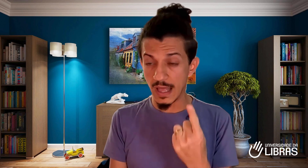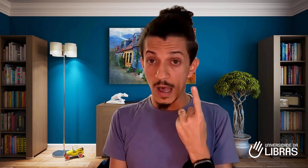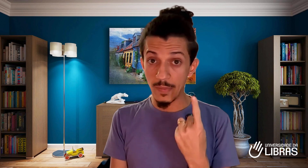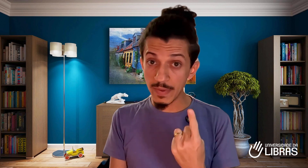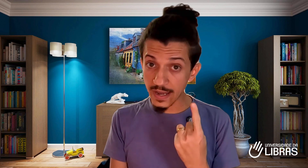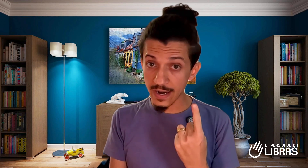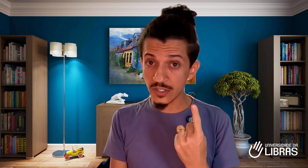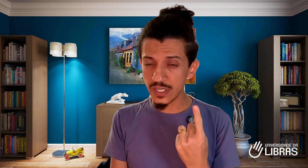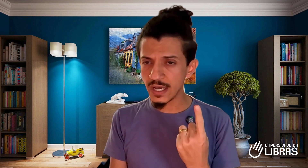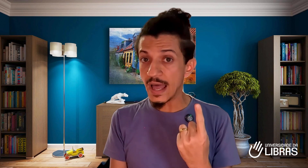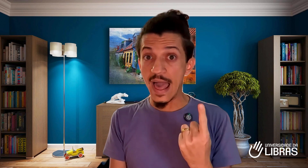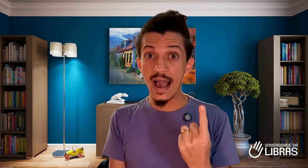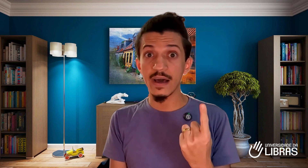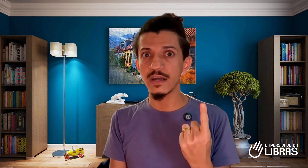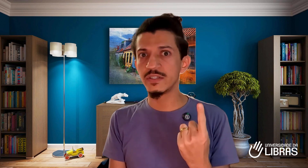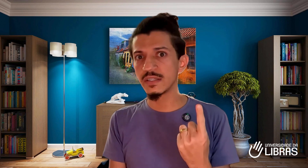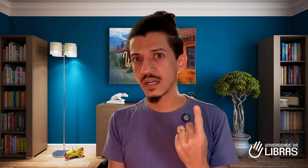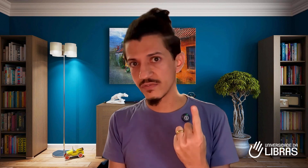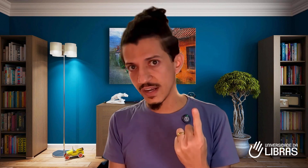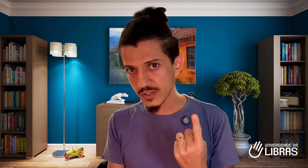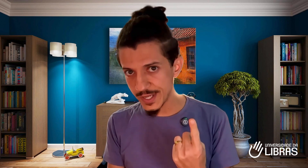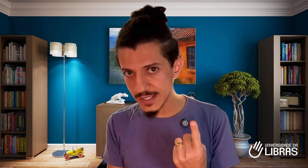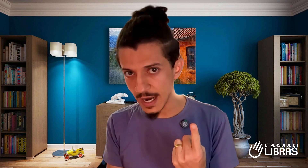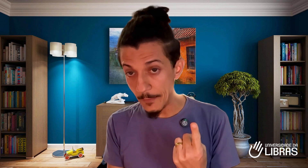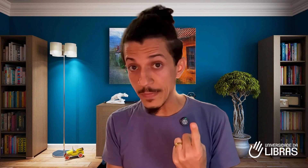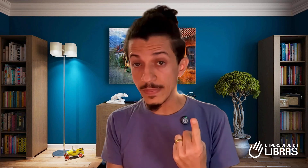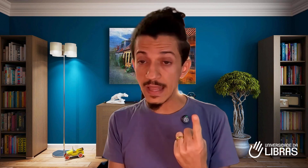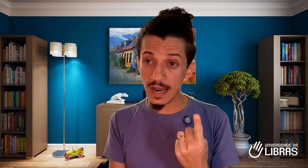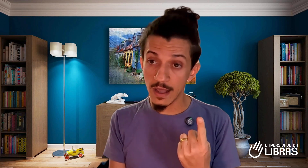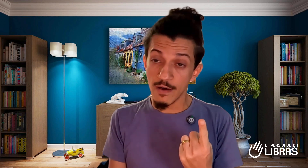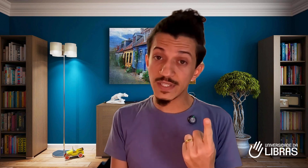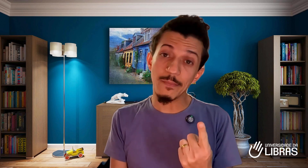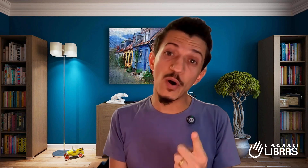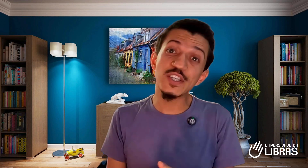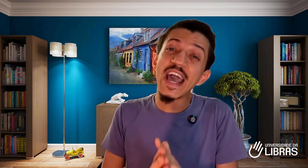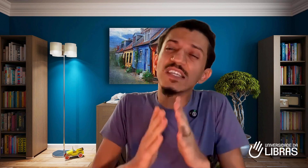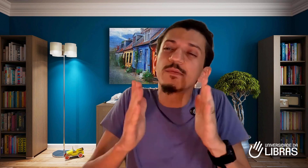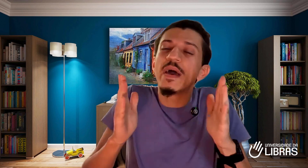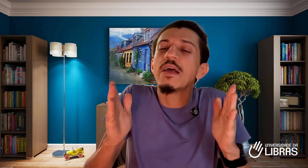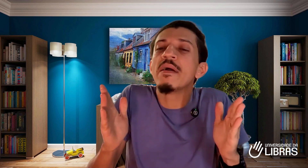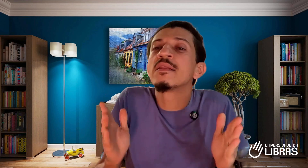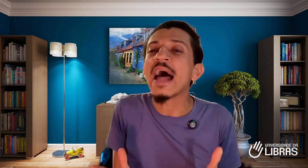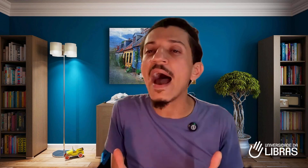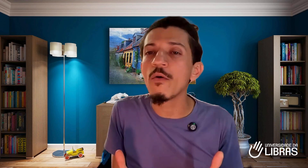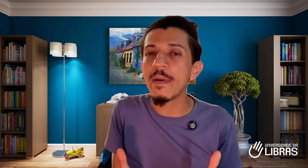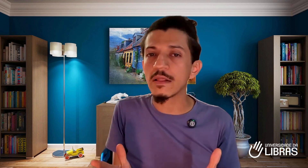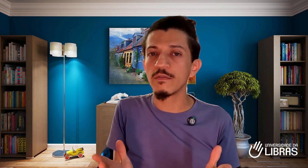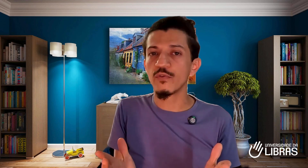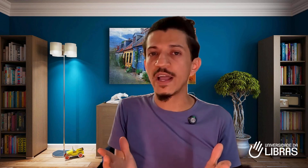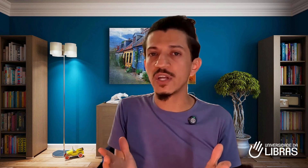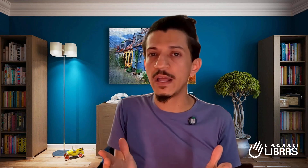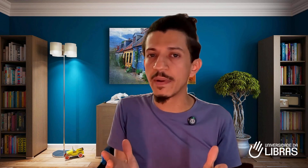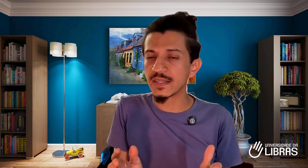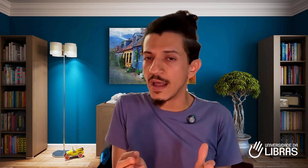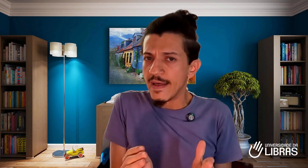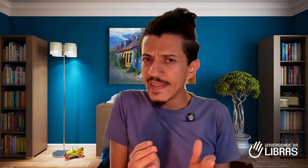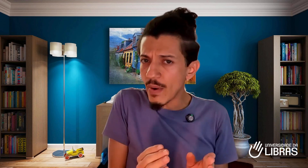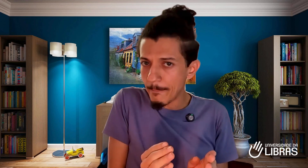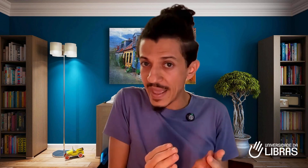primeira garantia é a garantia de satisfação inicial. Nela, você pode experimentar o método Fluente em Libras não apenas